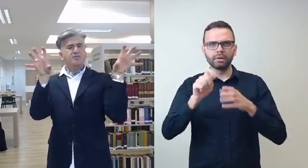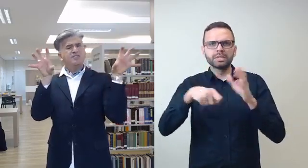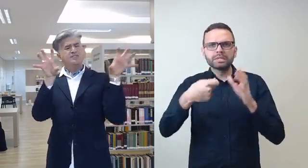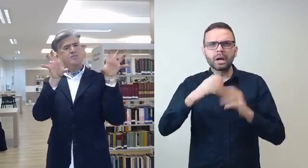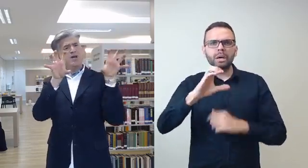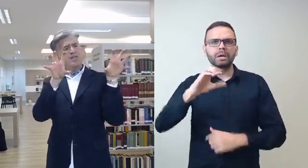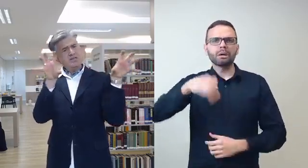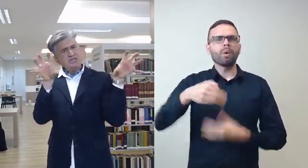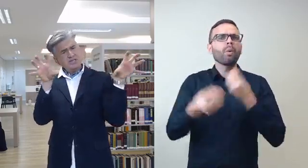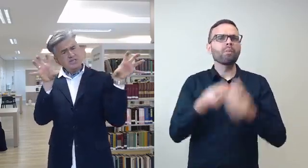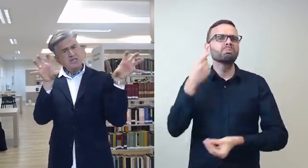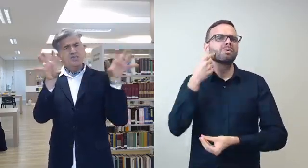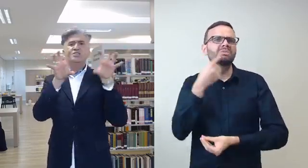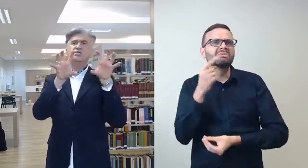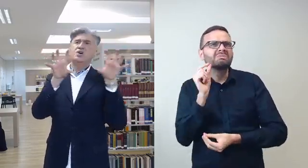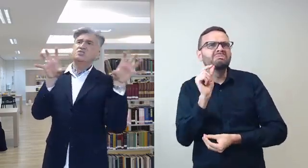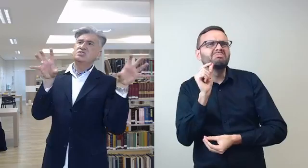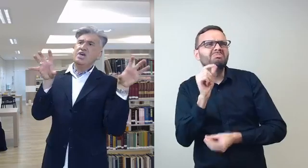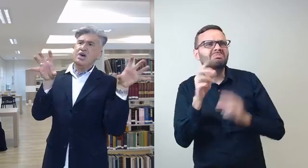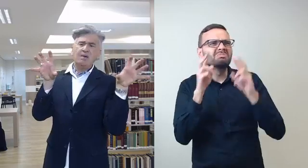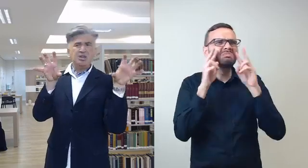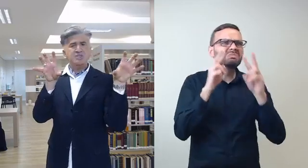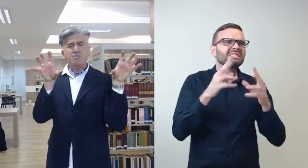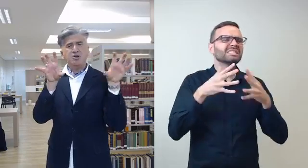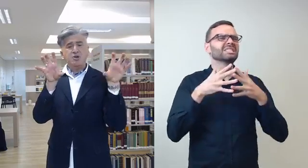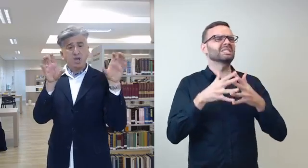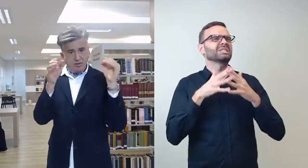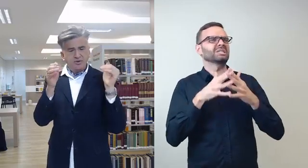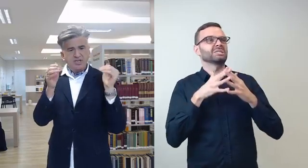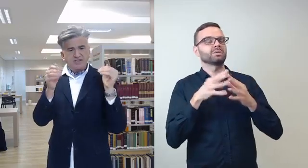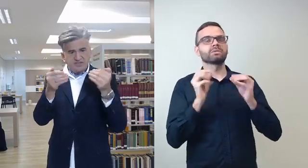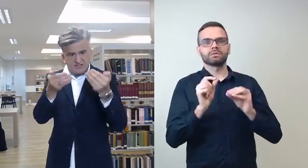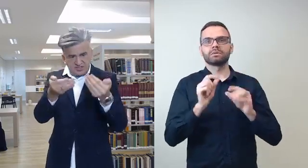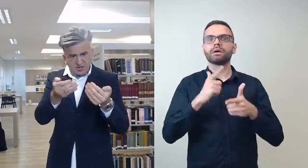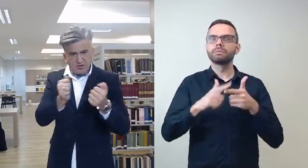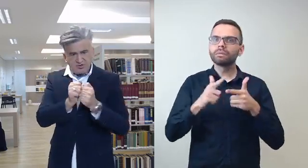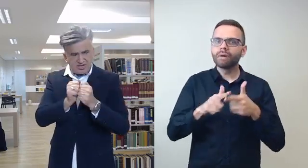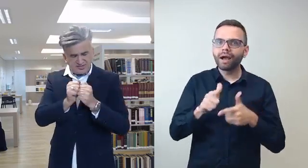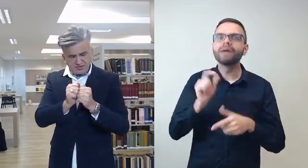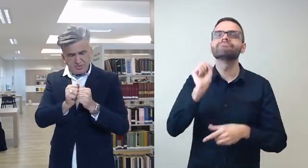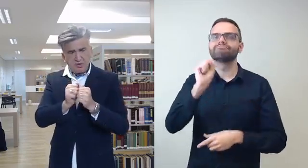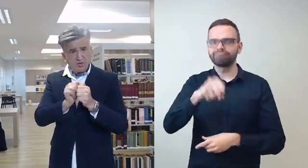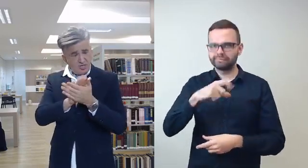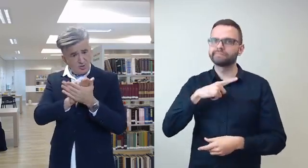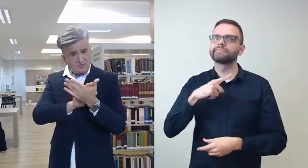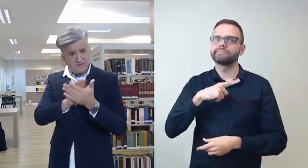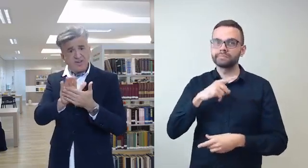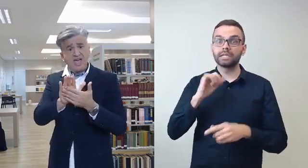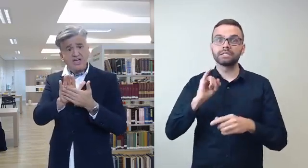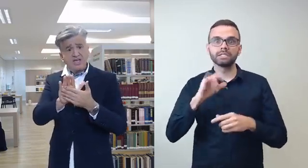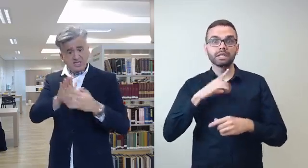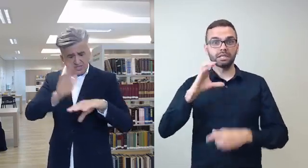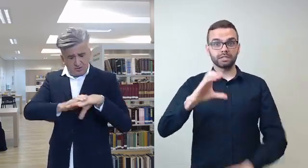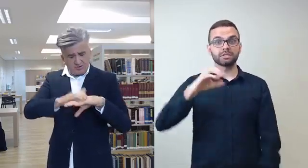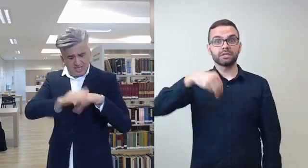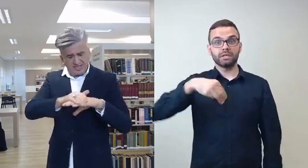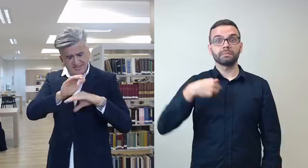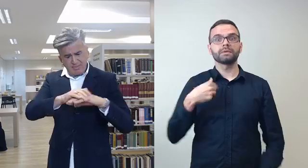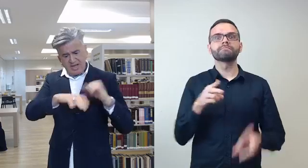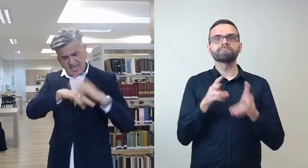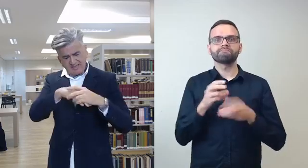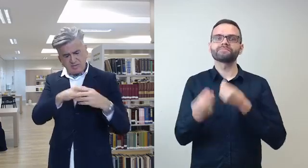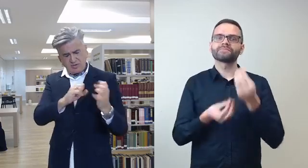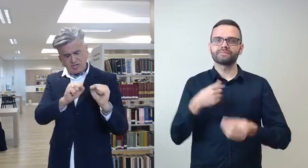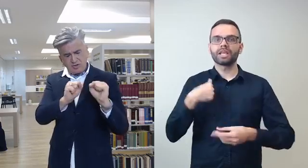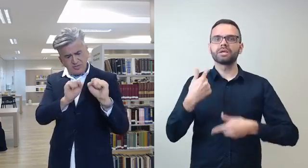fica assim, mas isso é uma aranha? Isso é o céu? Ah, mas não tem problema. Não, se existe a configuração de mão, eu tenho que observar. Então eu tenho que